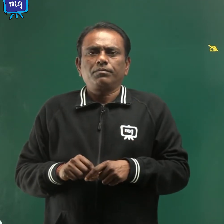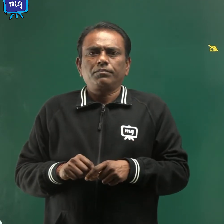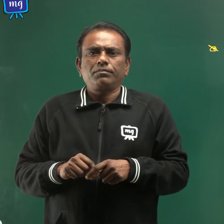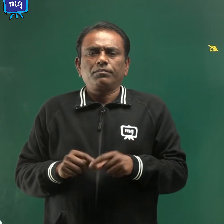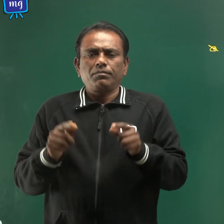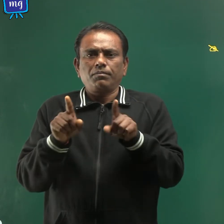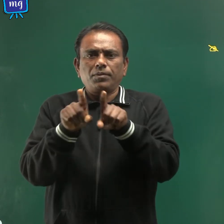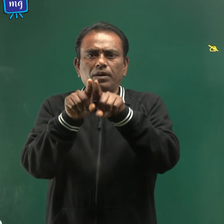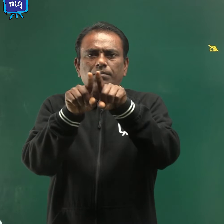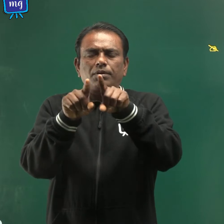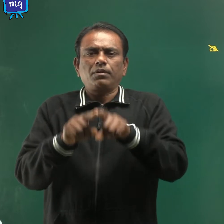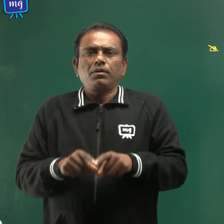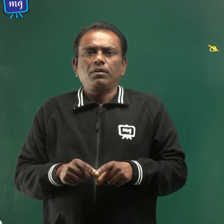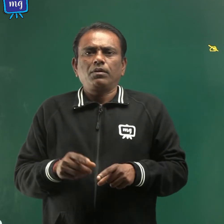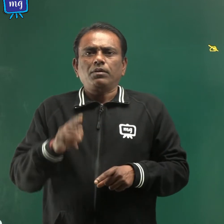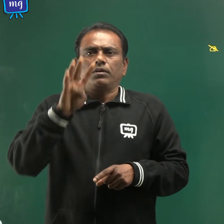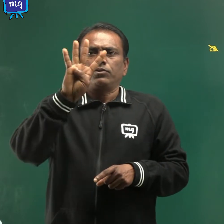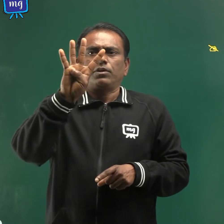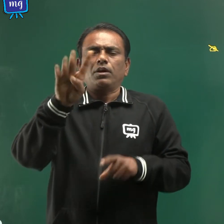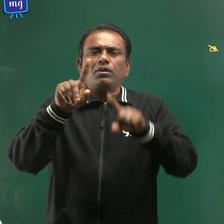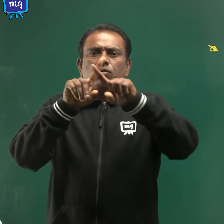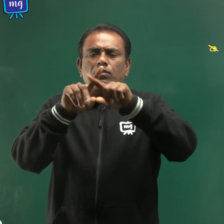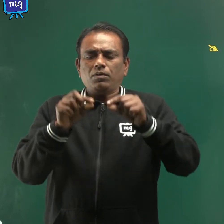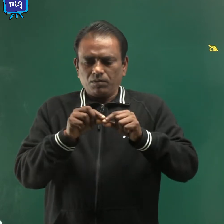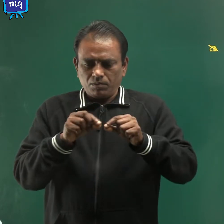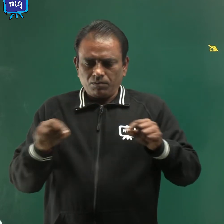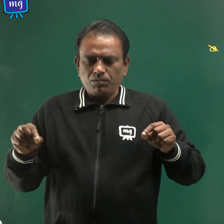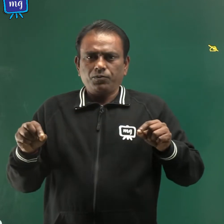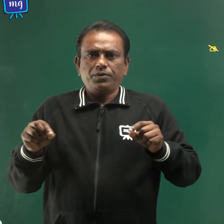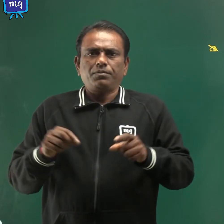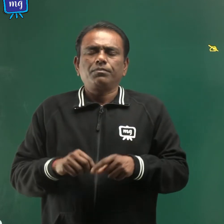के बराबर चारभुजा अ